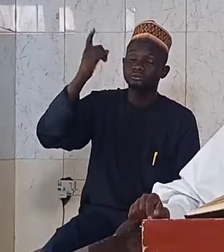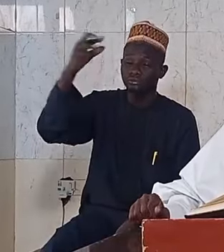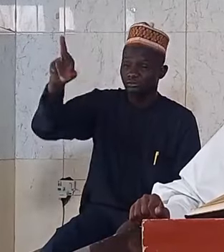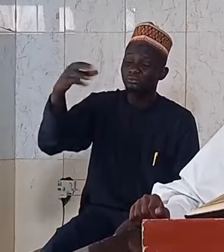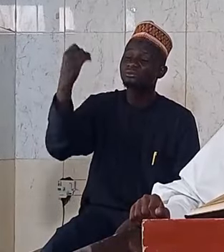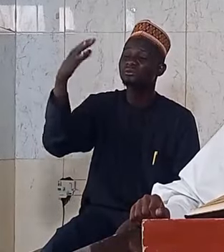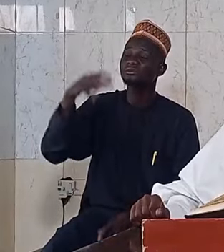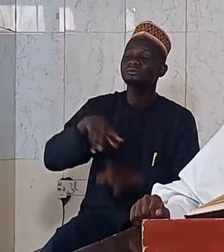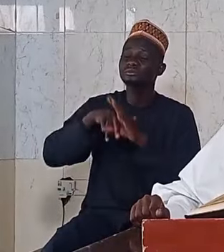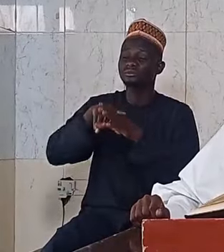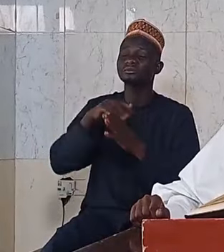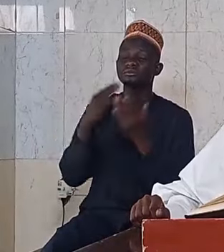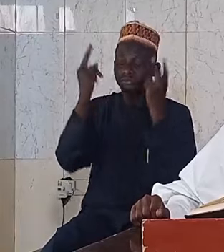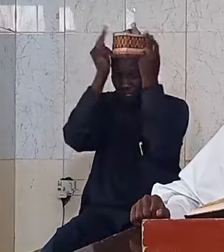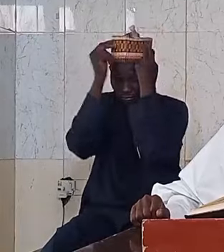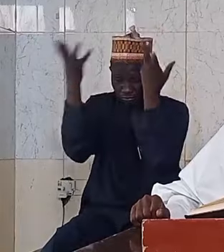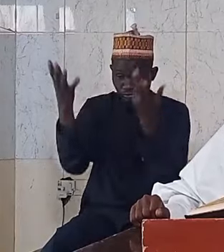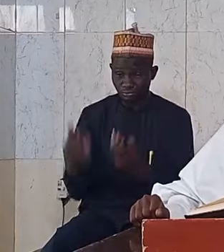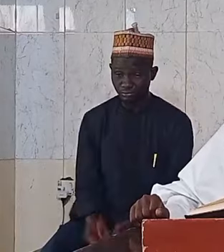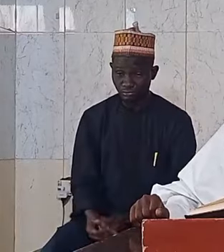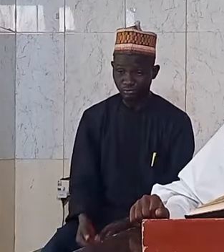dawaki nawa aka fita da su